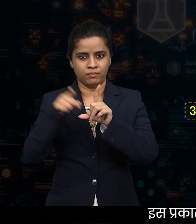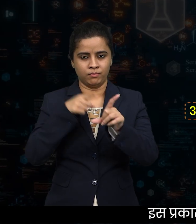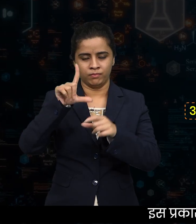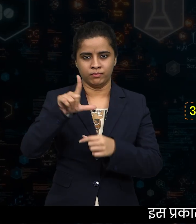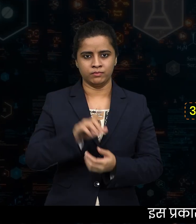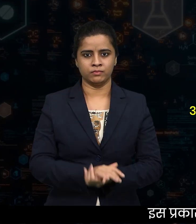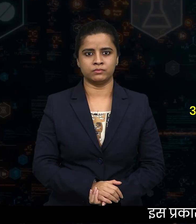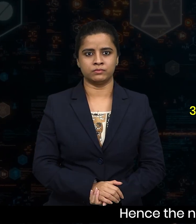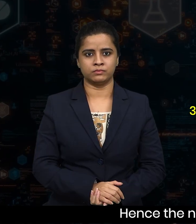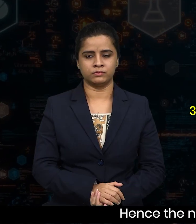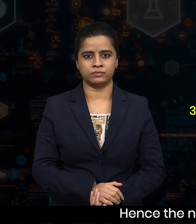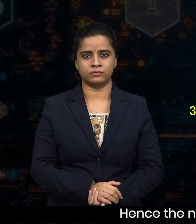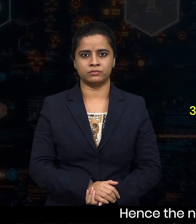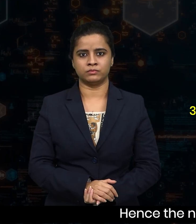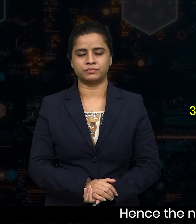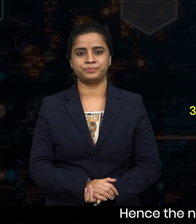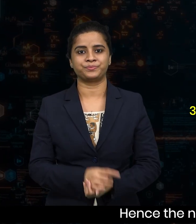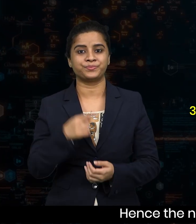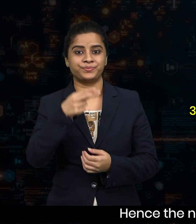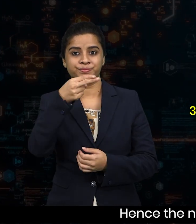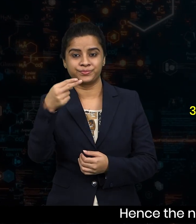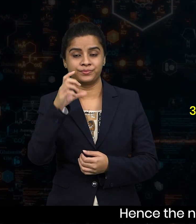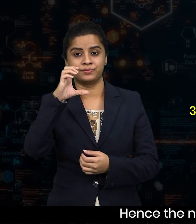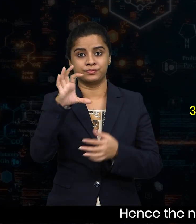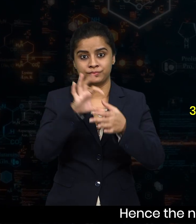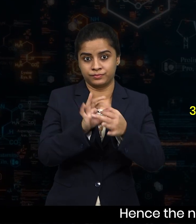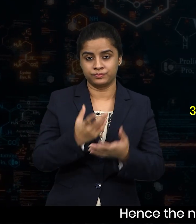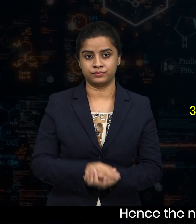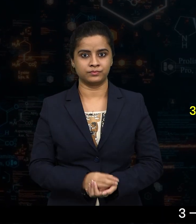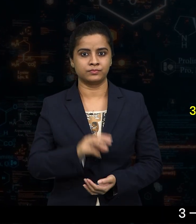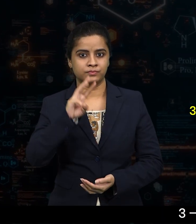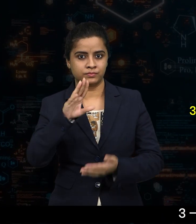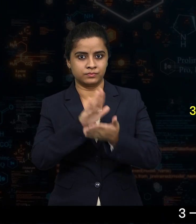यौगिक का नाम 3 मैथिलेफ्टन है।